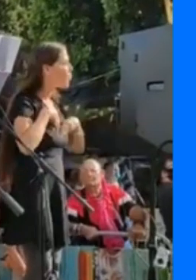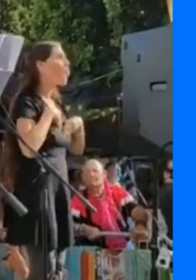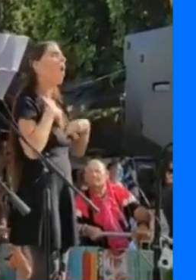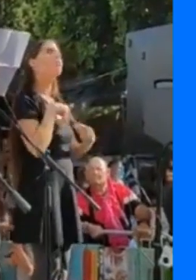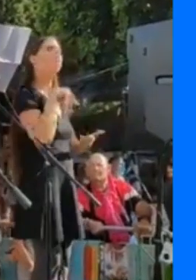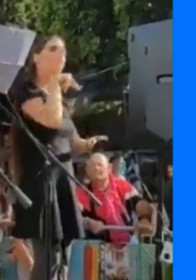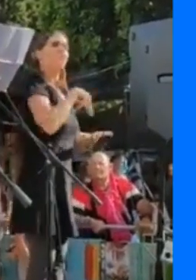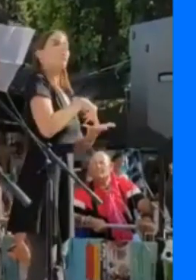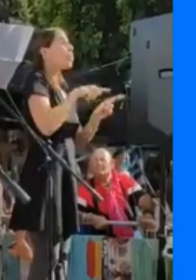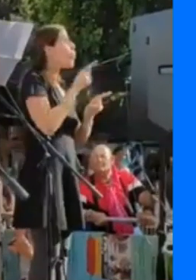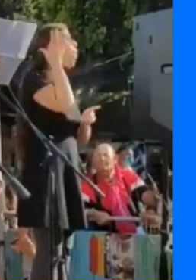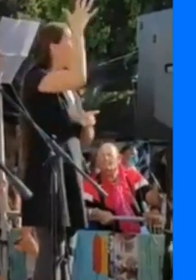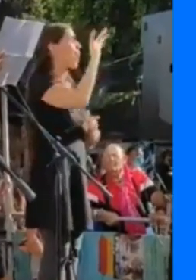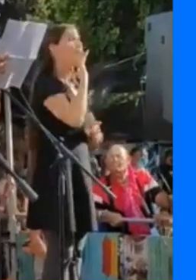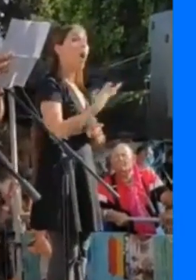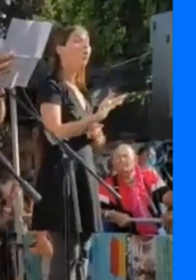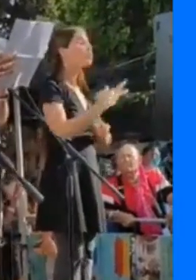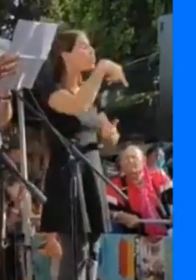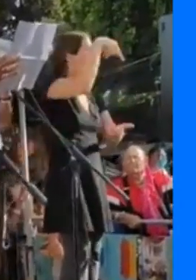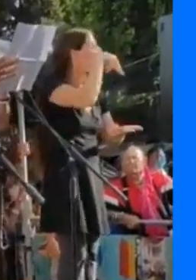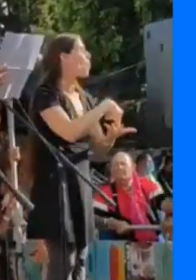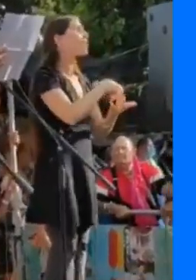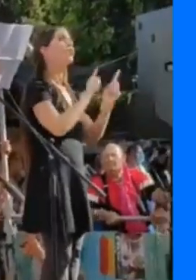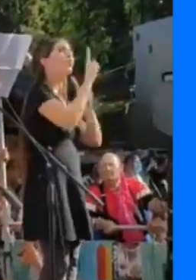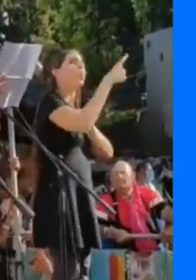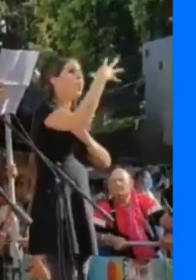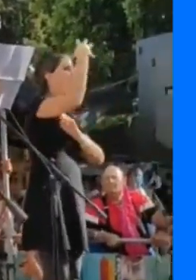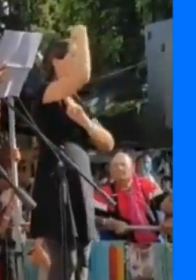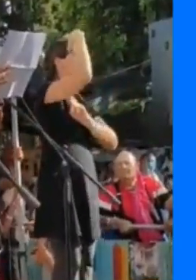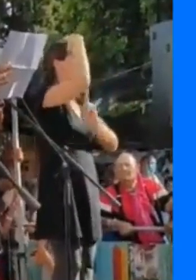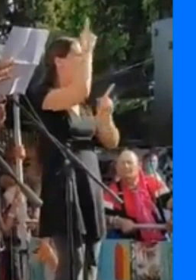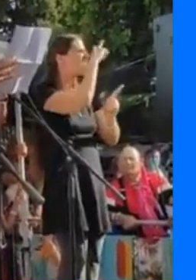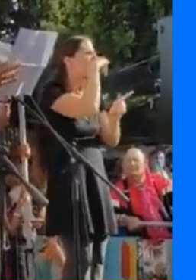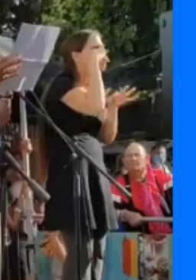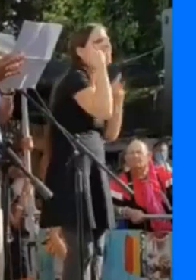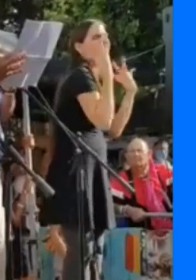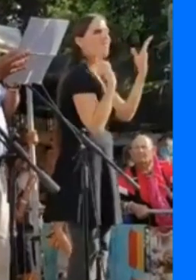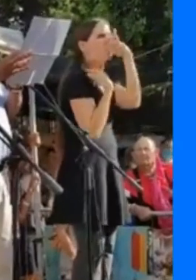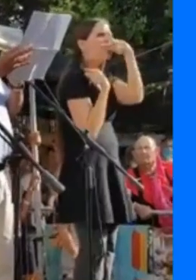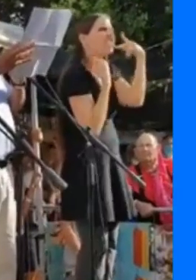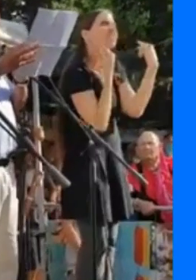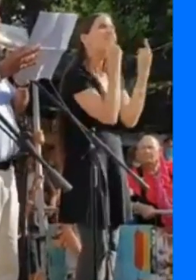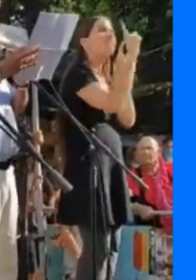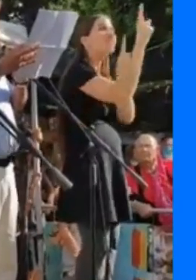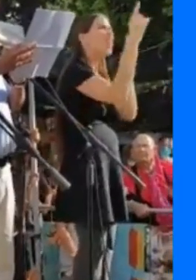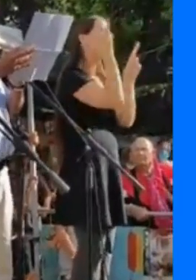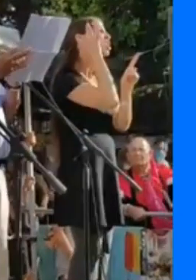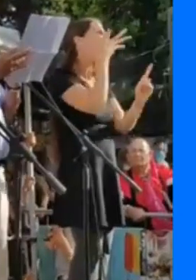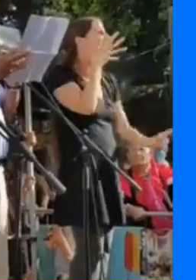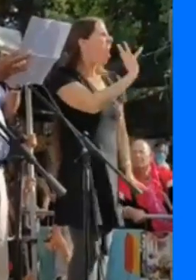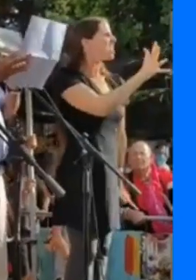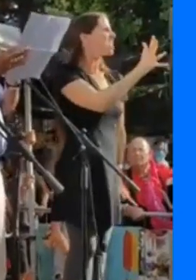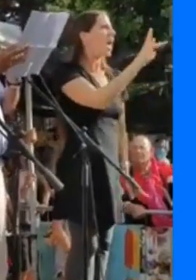לעמוד כמו אליהו, העומד מול מלך שטוף תאוות רכוש ואישה